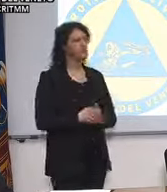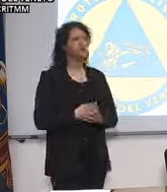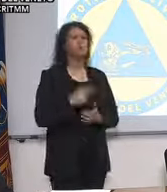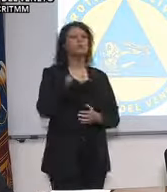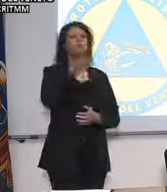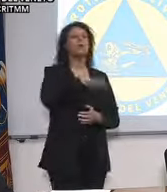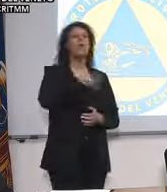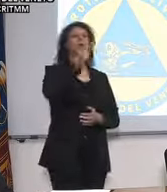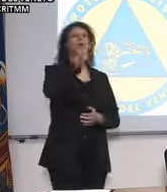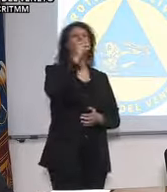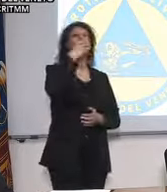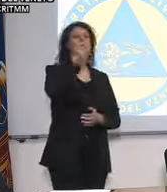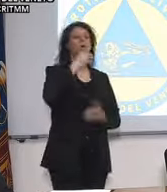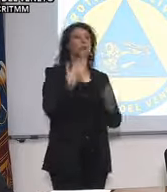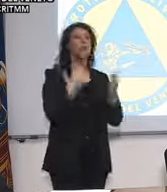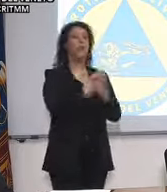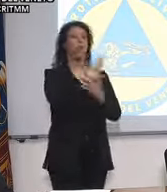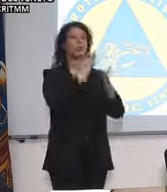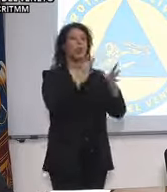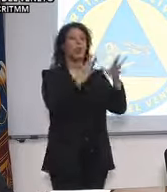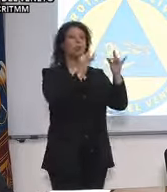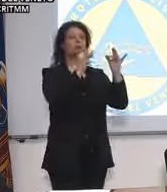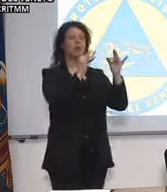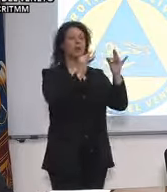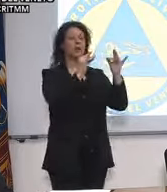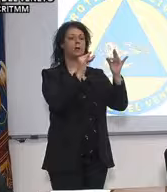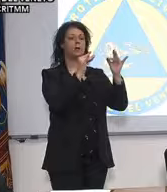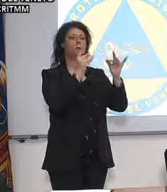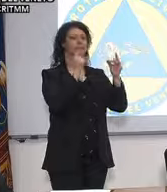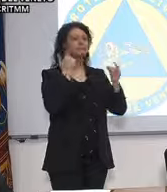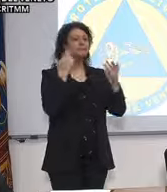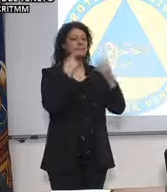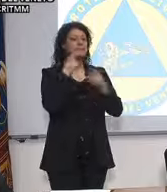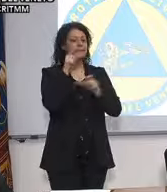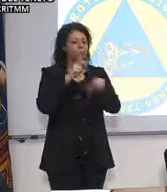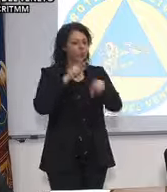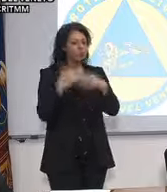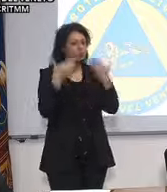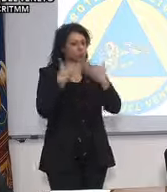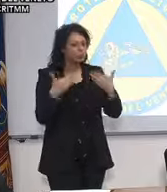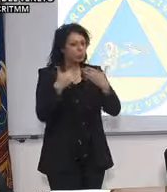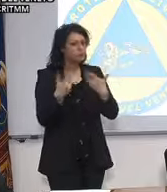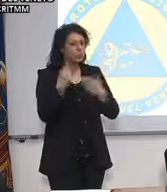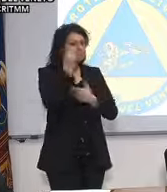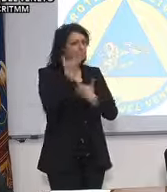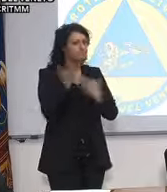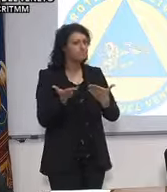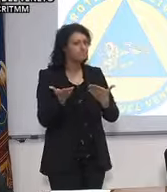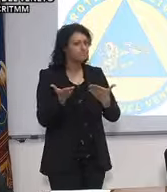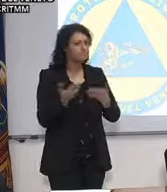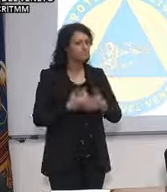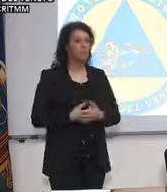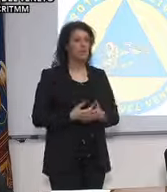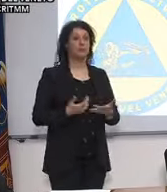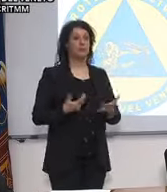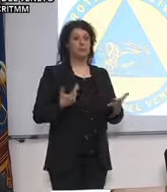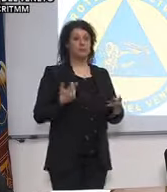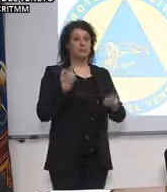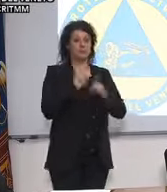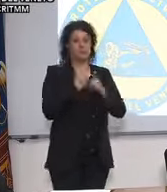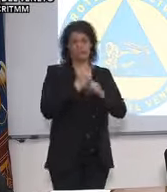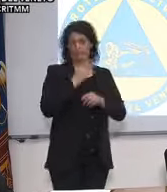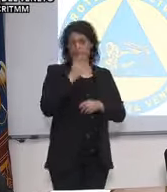Bo, come lo spiegano gli epidemiologi? Guardate, penso che bisognerebbe vedere che contatti ha avuto questo signore, immagino non